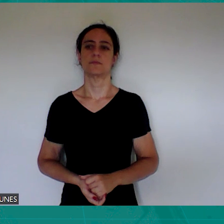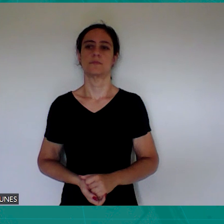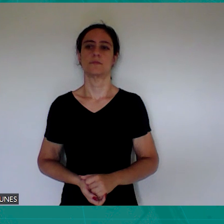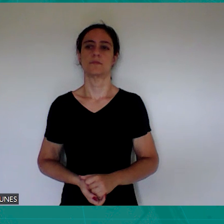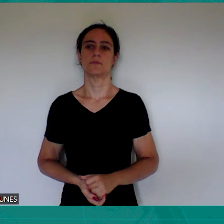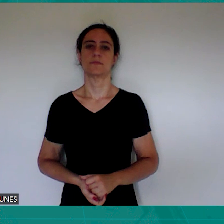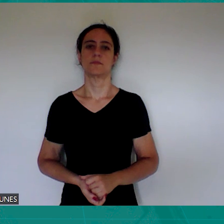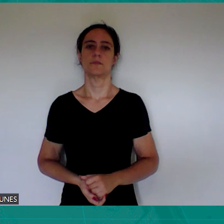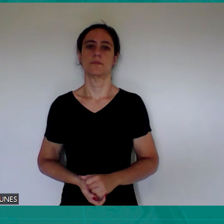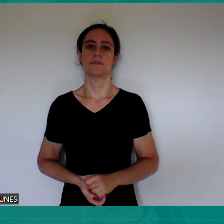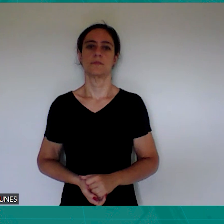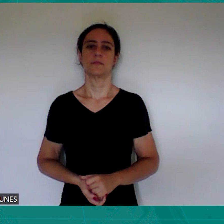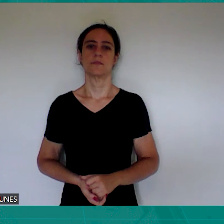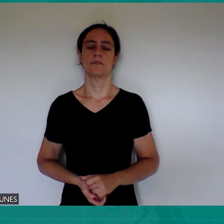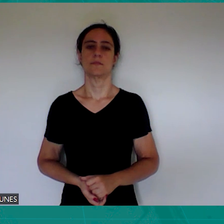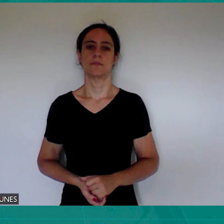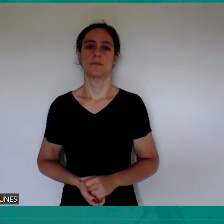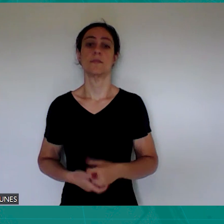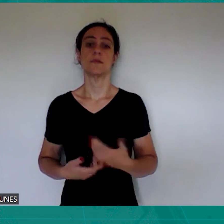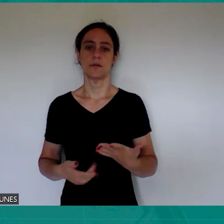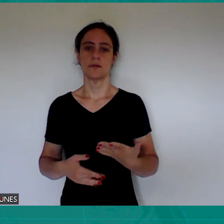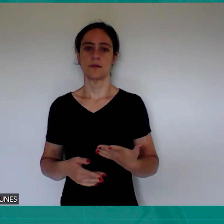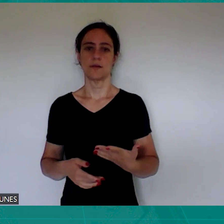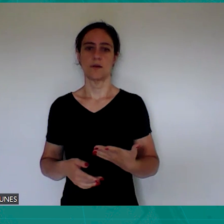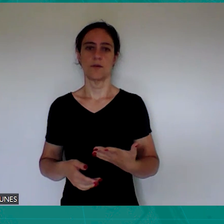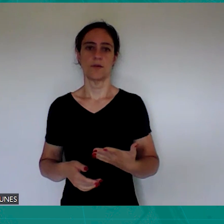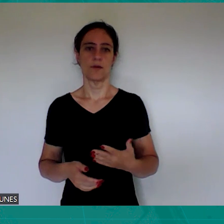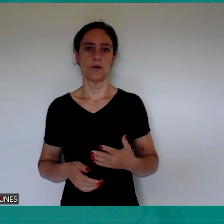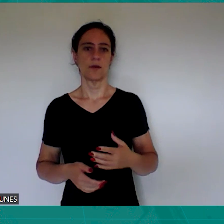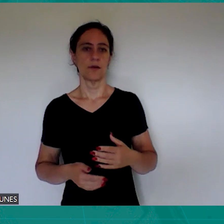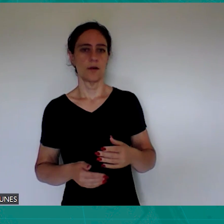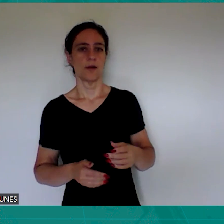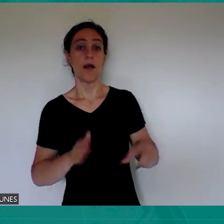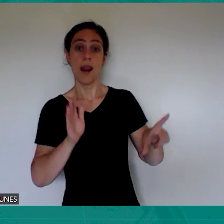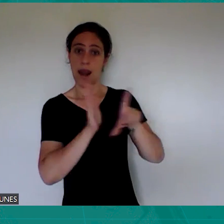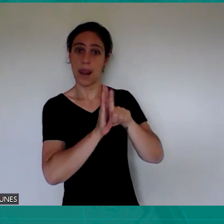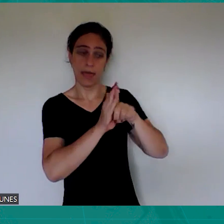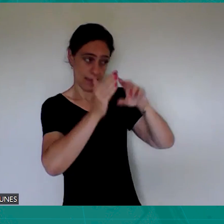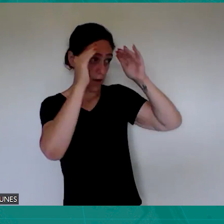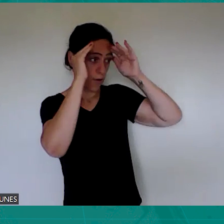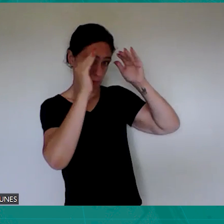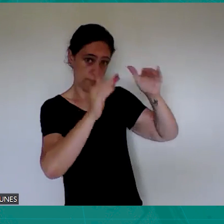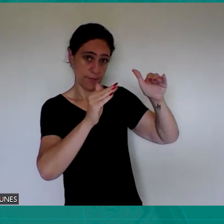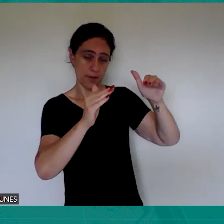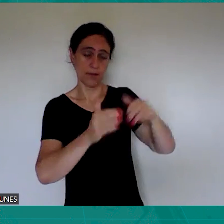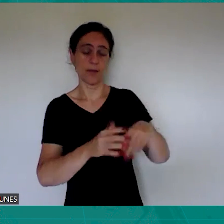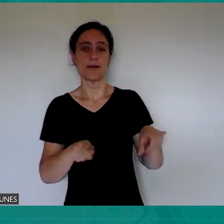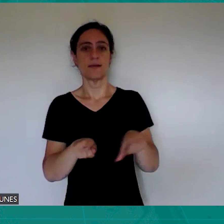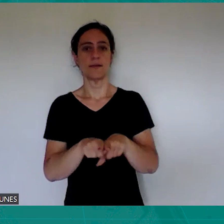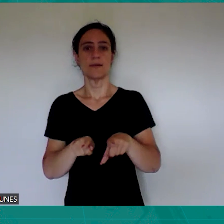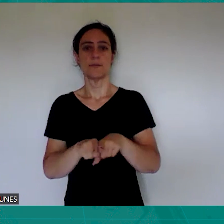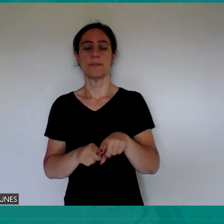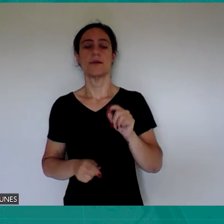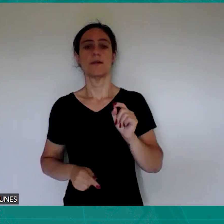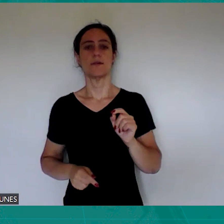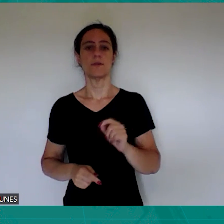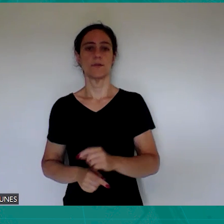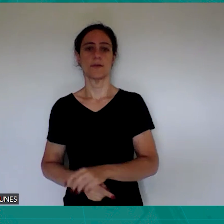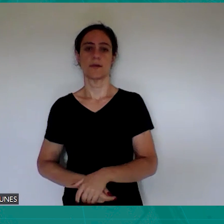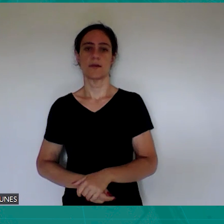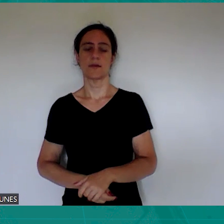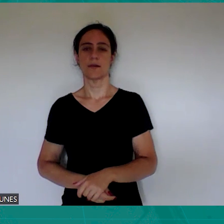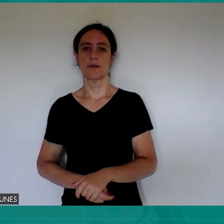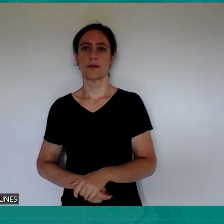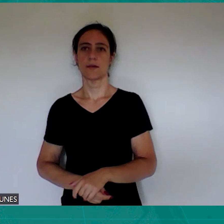aqui fala, aquele que tem os meus mandamentos e os guarda, também, né, fica melhor entendido, aquele que tem os meus mandamentos